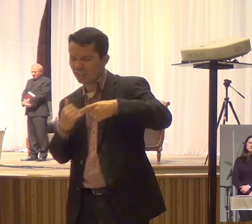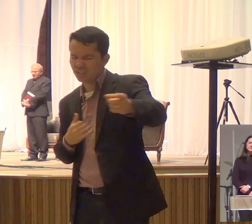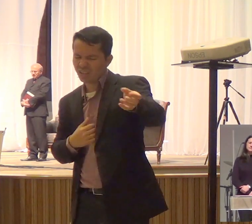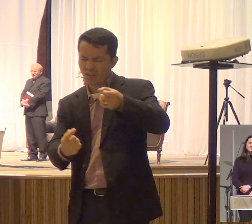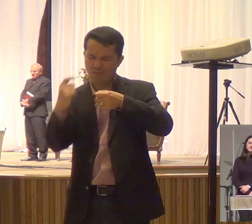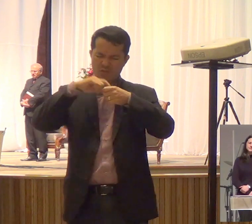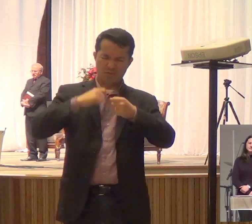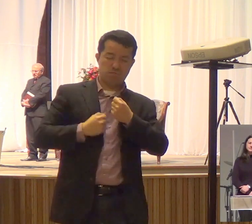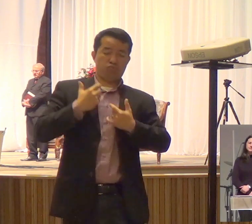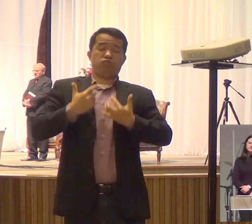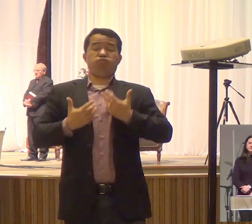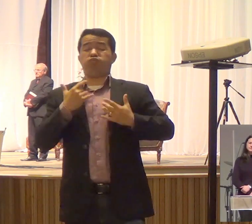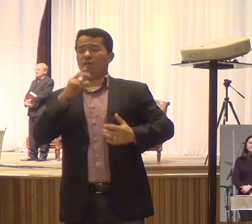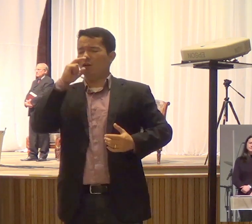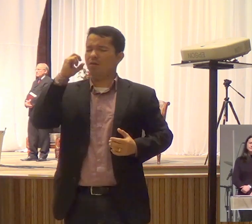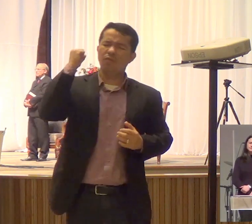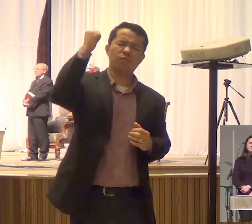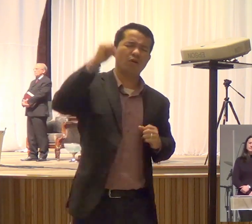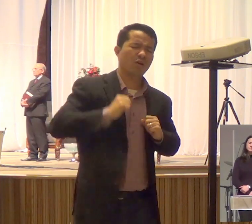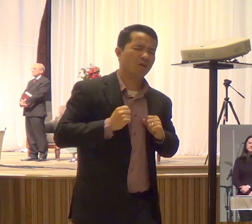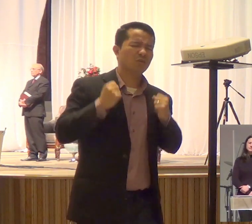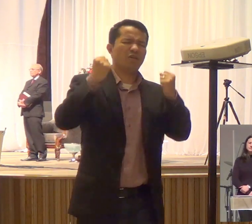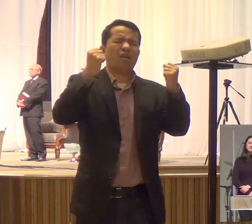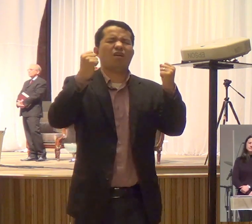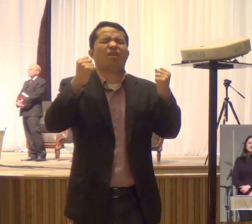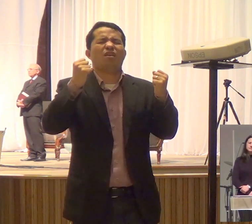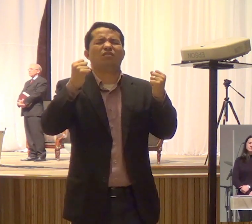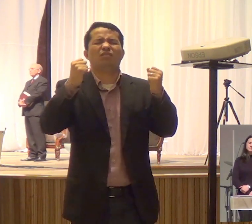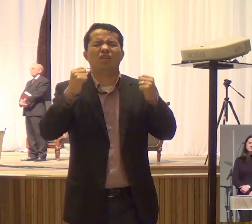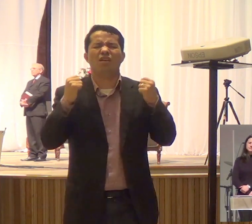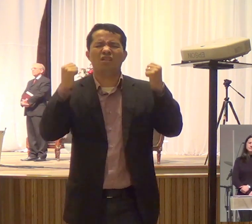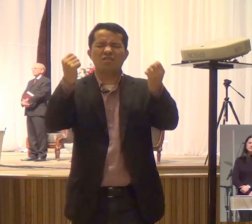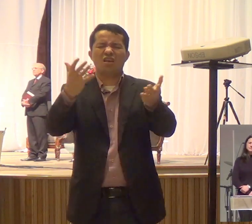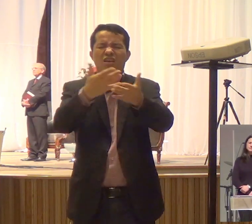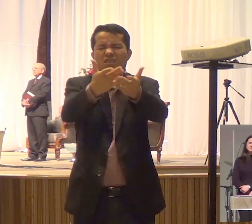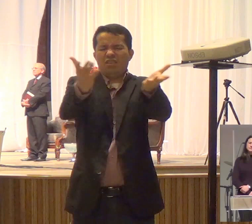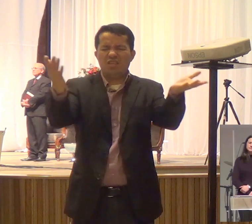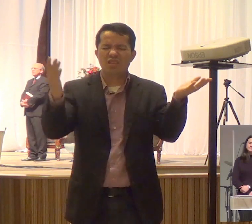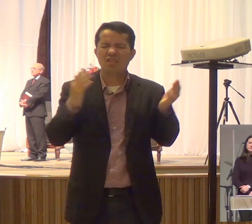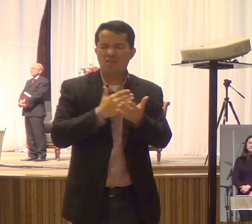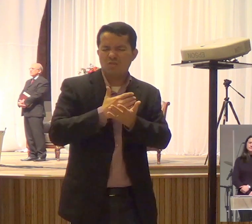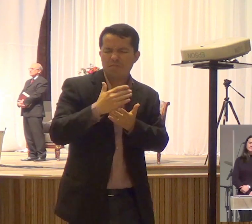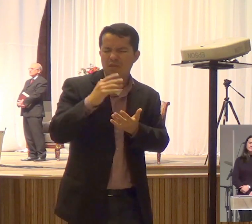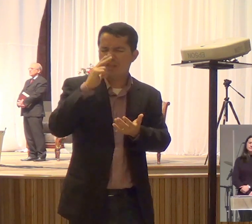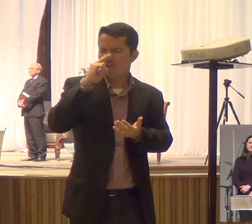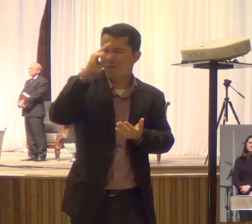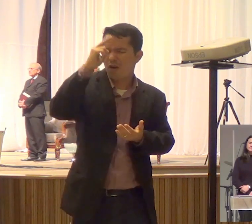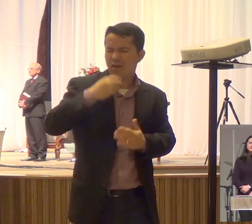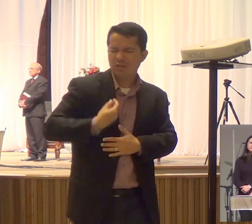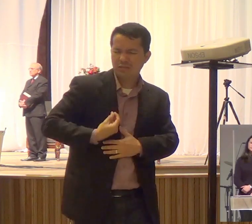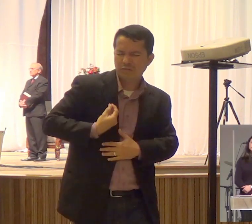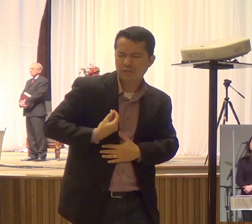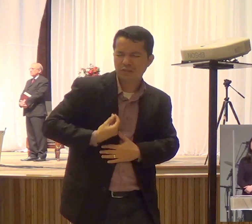o vigor. Traz de novo, Senhor, aquela varinha verde, bonita,